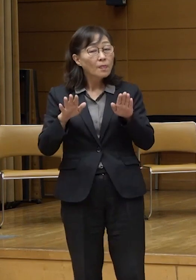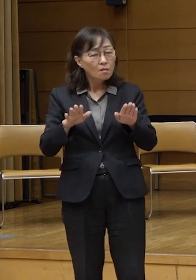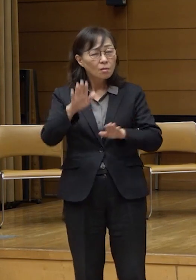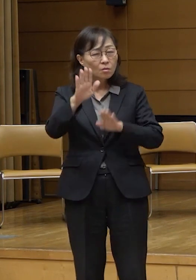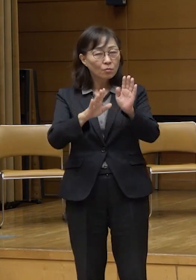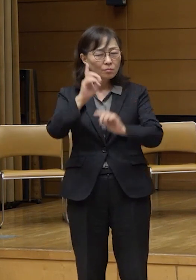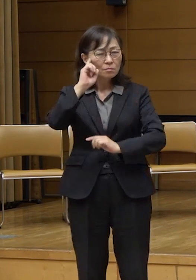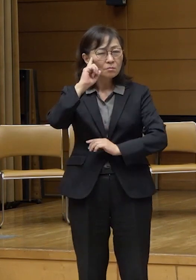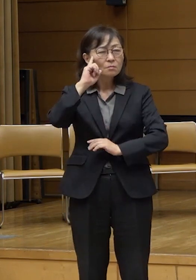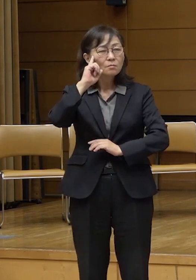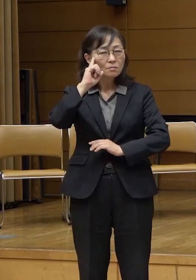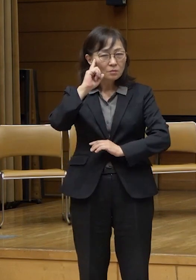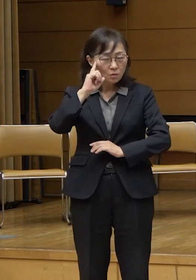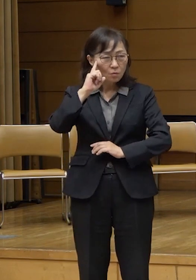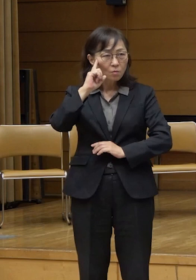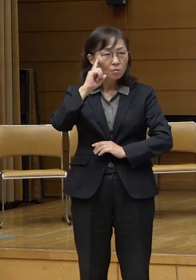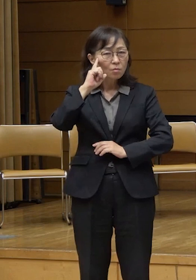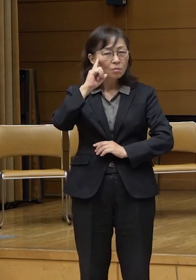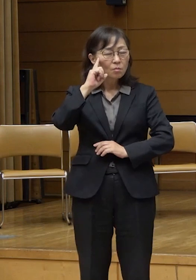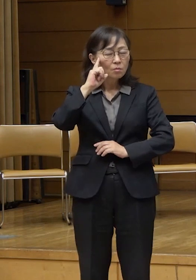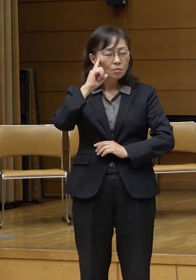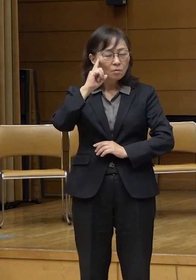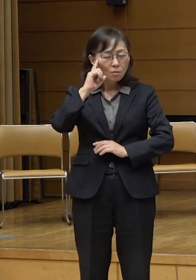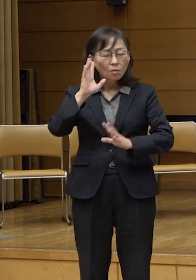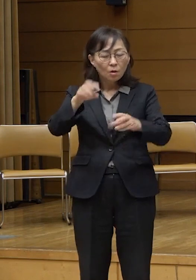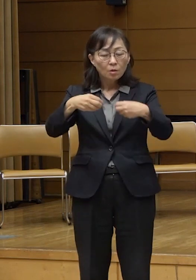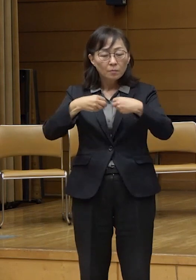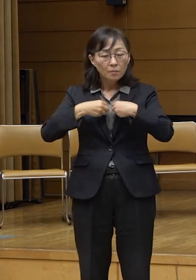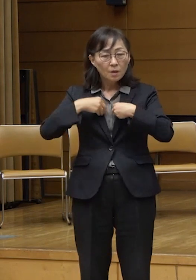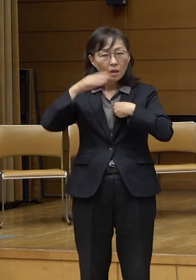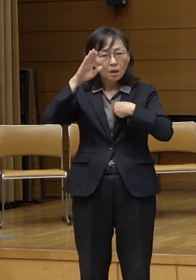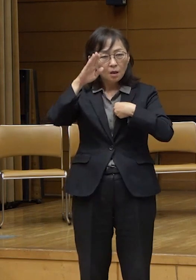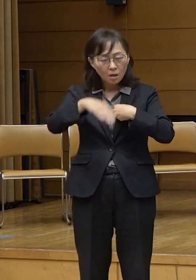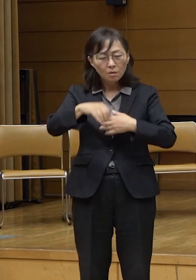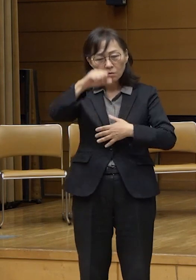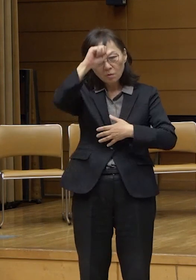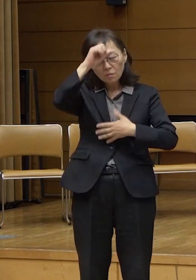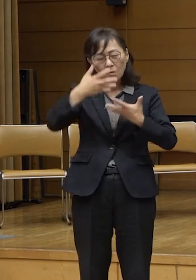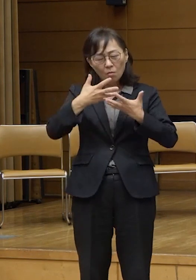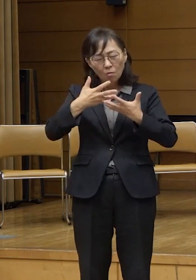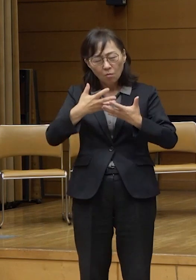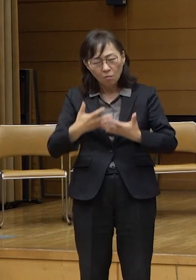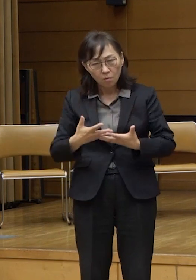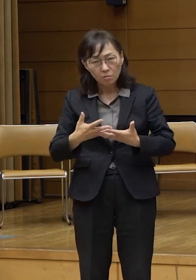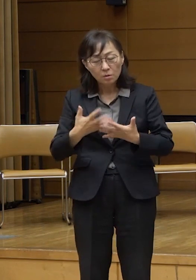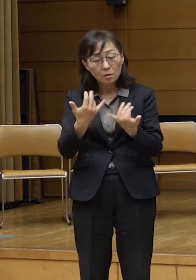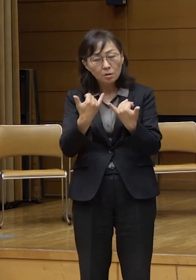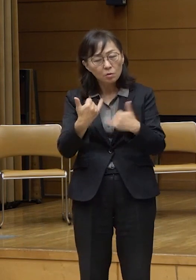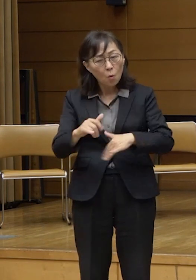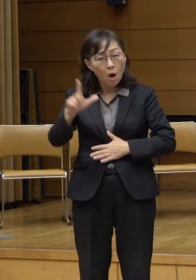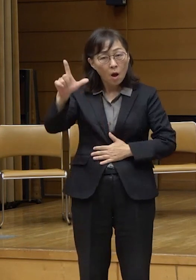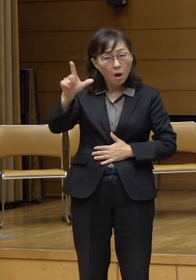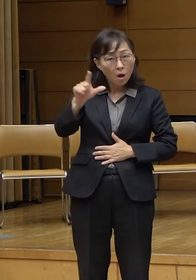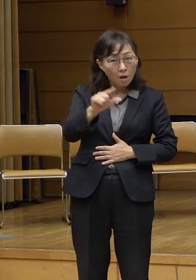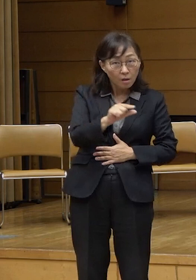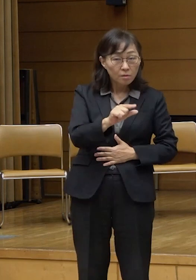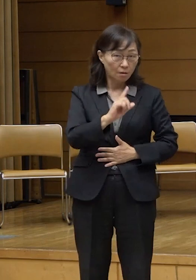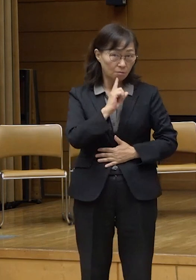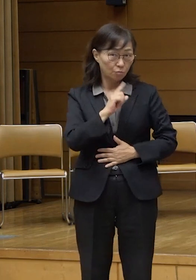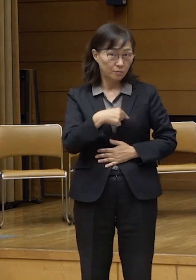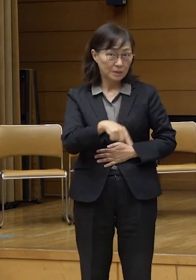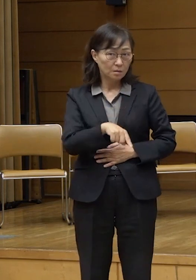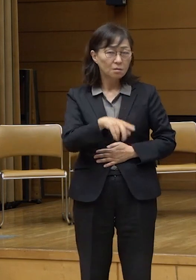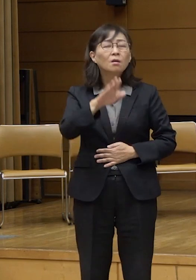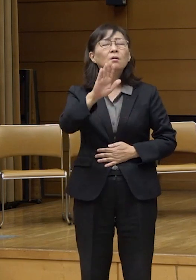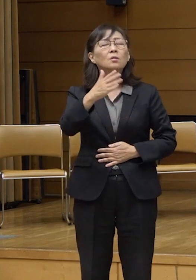えば重症化は減ってきたという明らかな状況があります。わずかずつですけれども増え